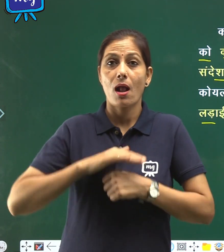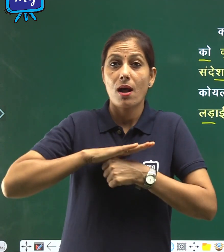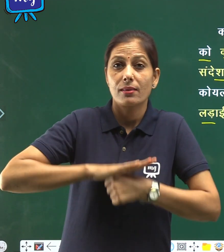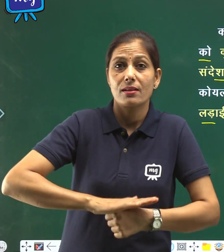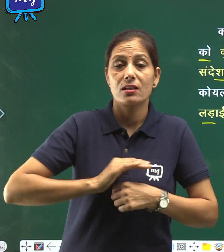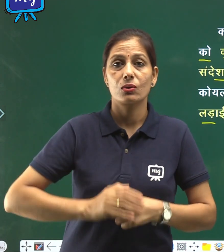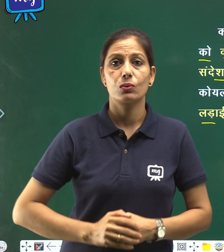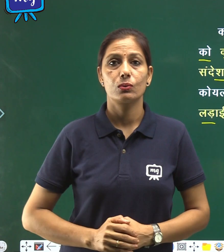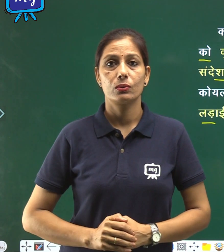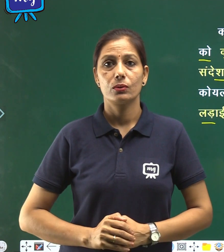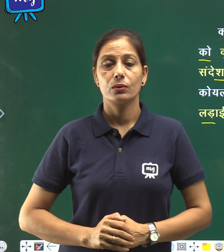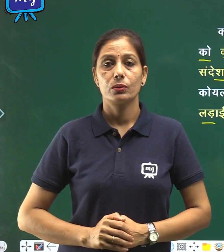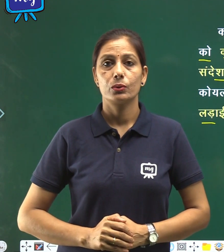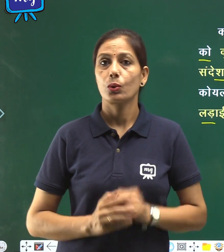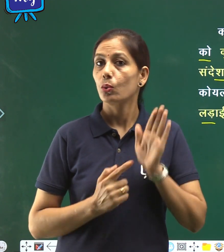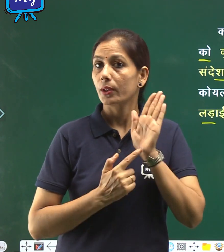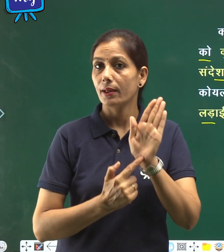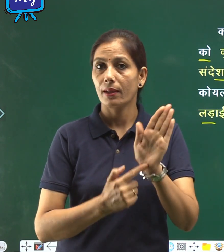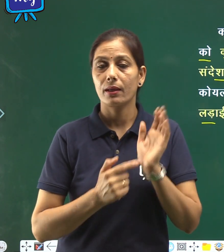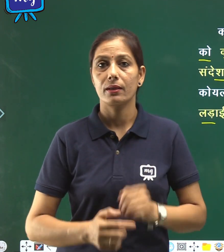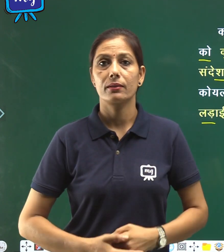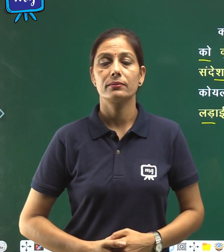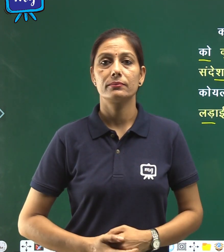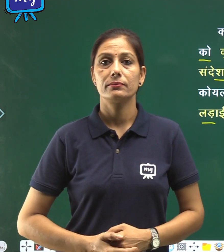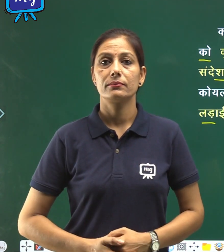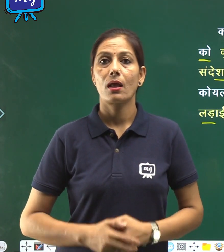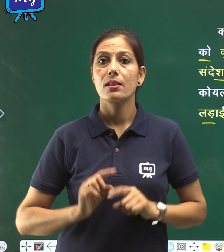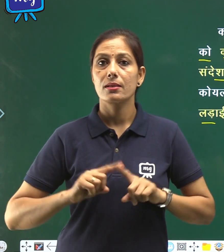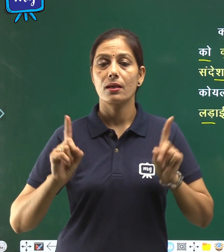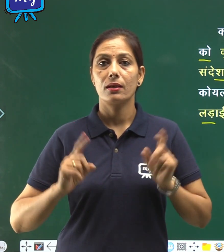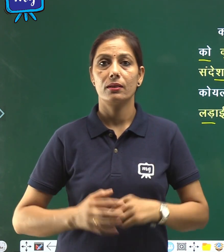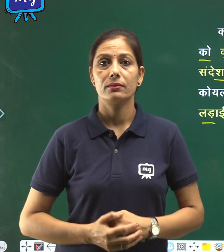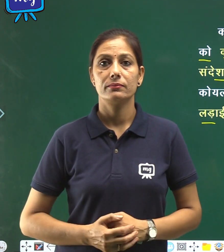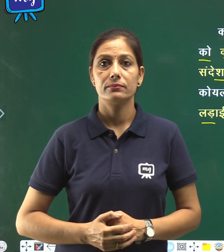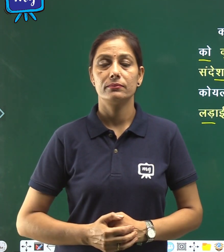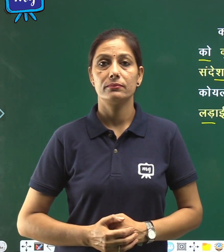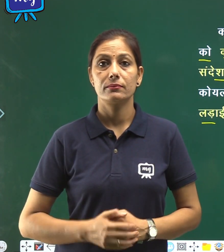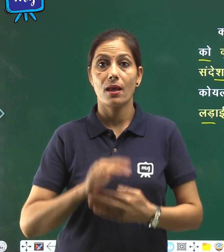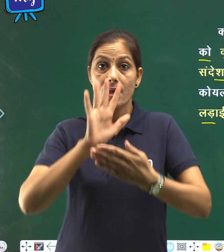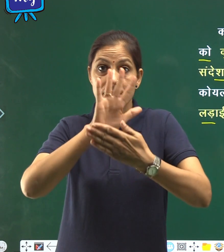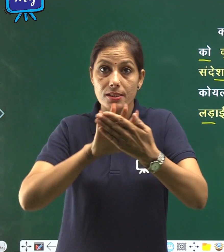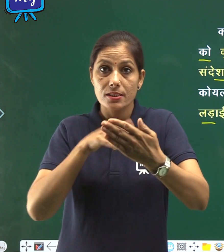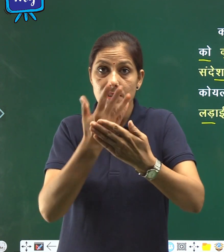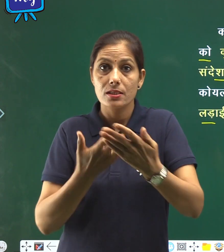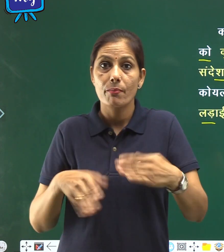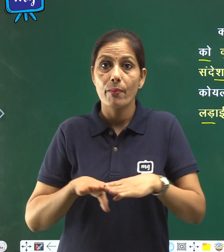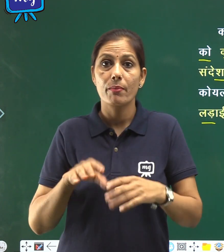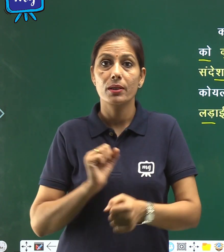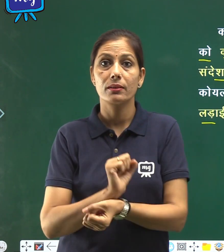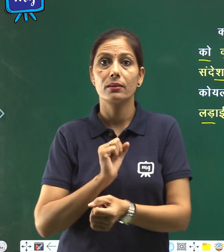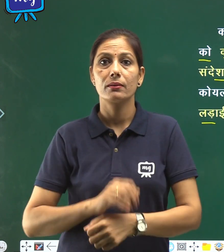अत्याचार को प्रदर्शित किया है तथा जेल में बंद